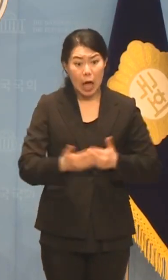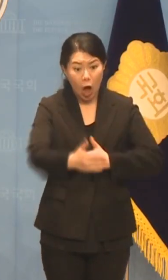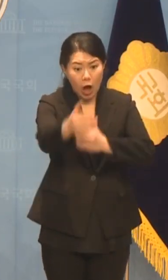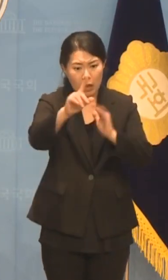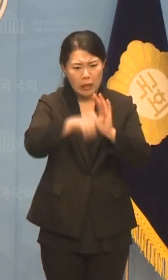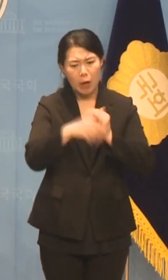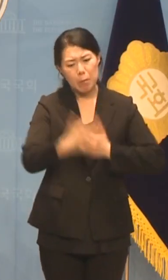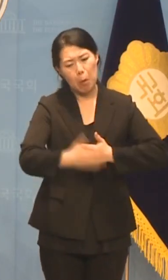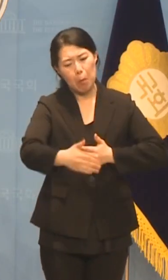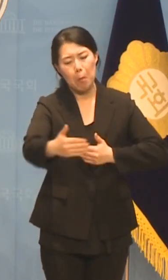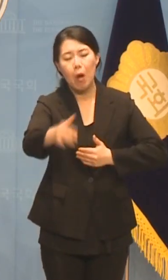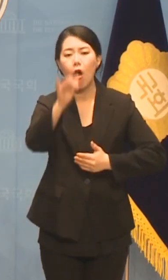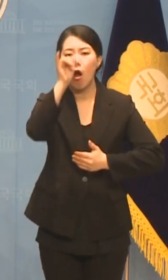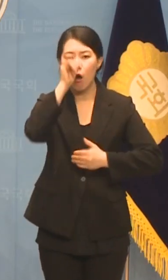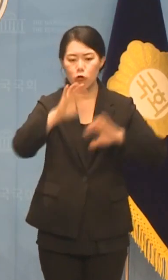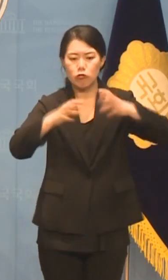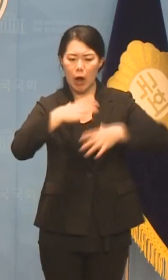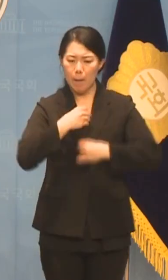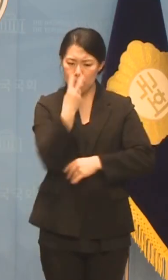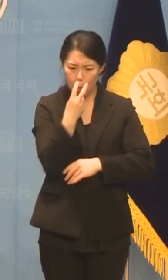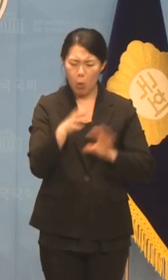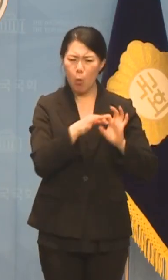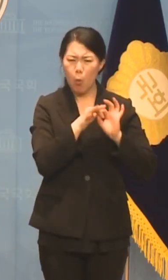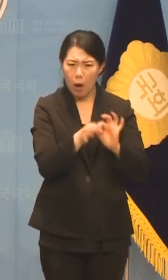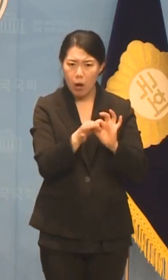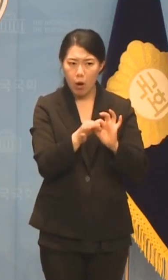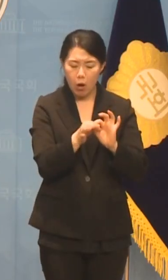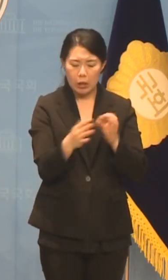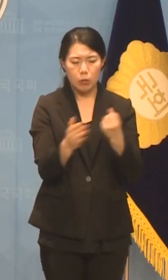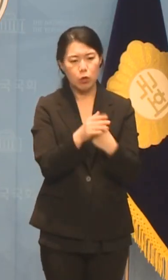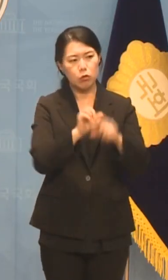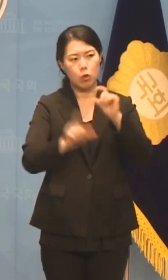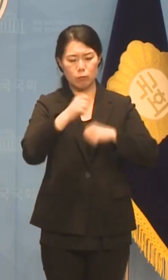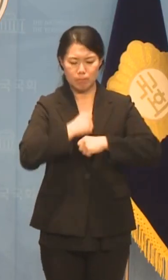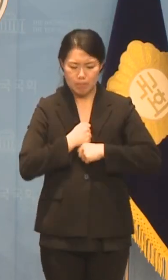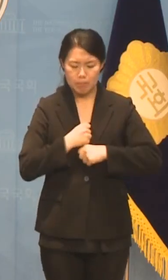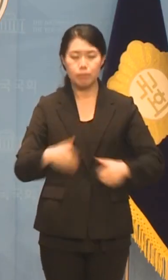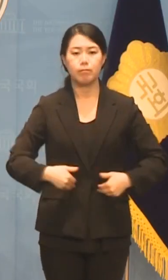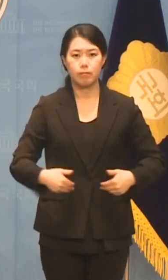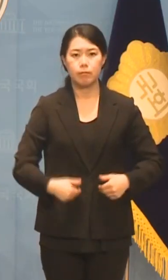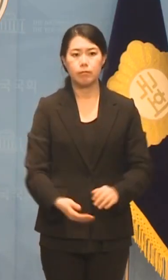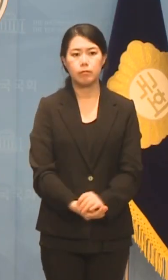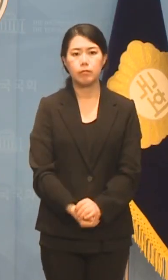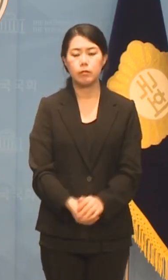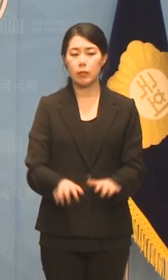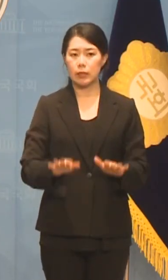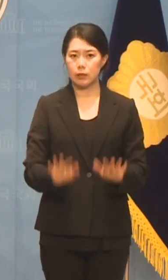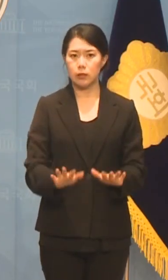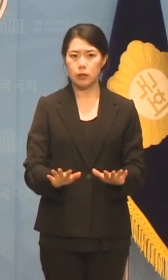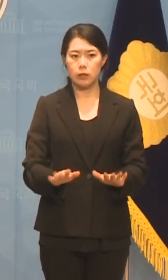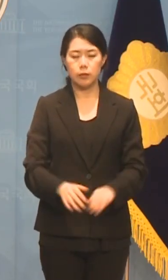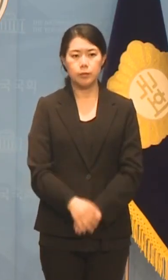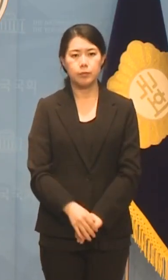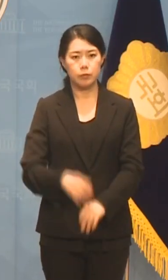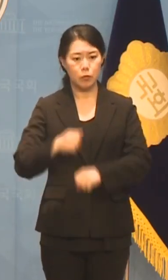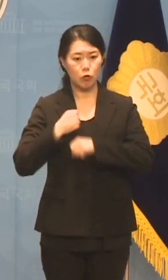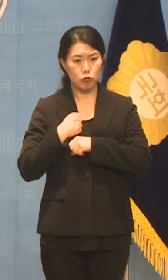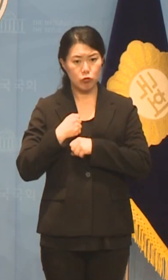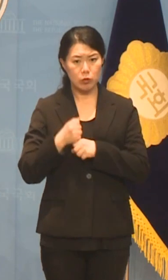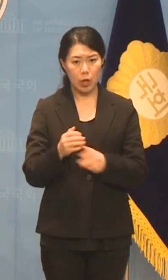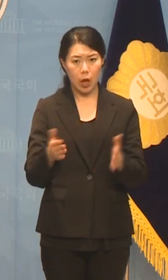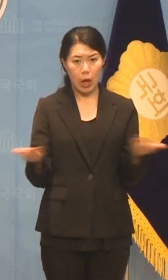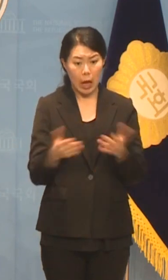국가안보와 직결된 사안은 더더욱 신중해야 합니다. 지금은 병사들이